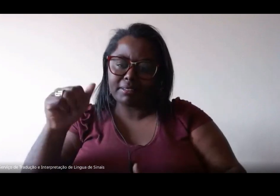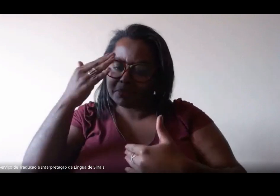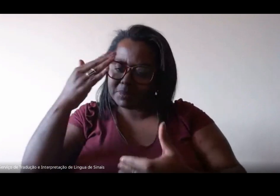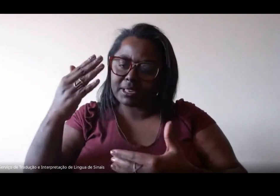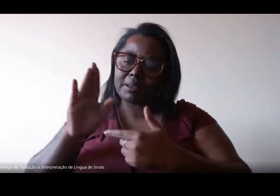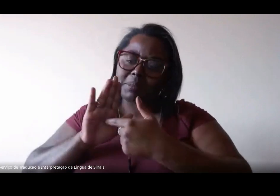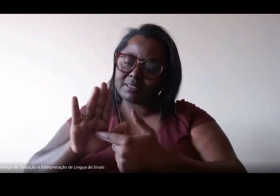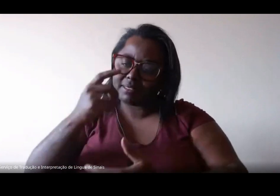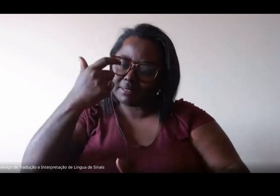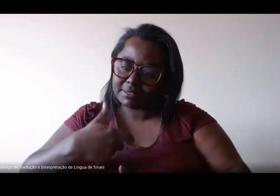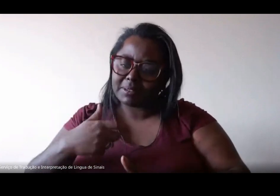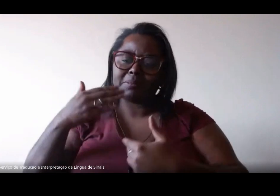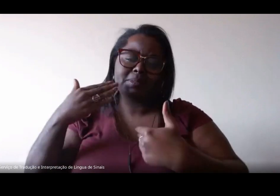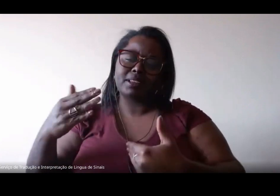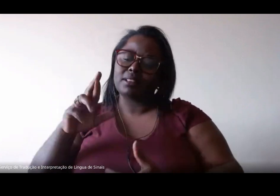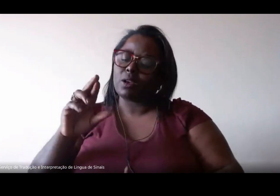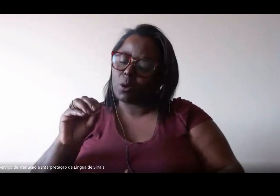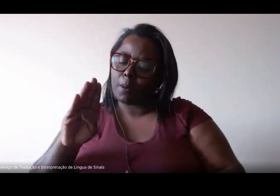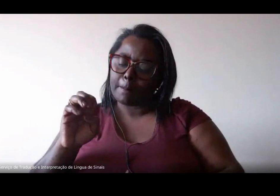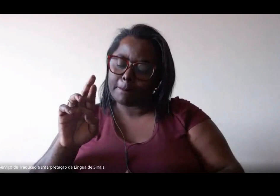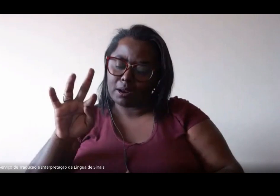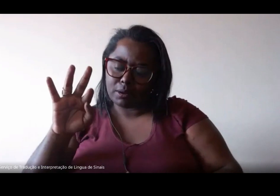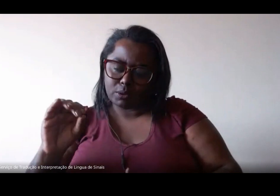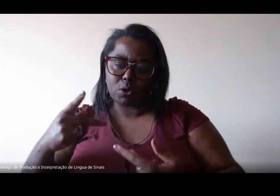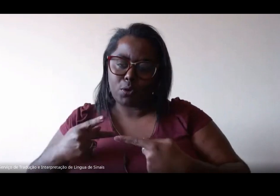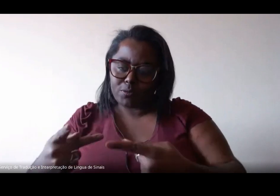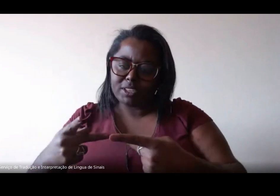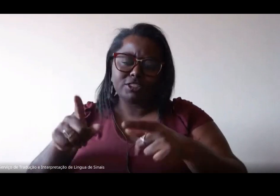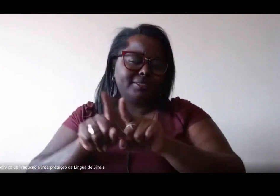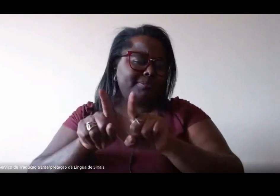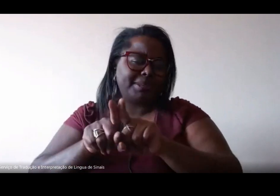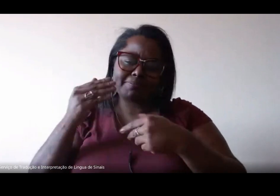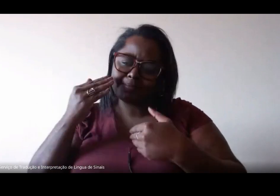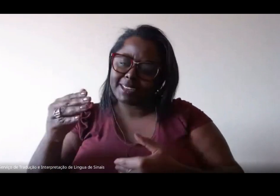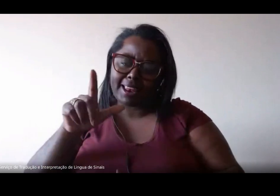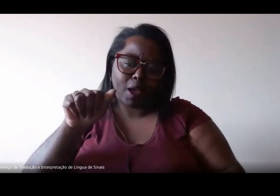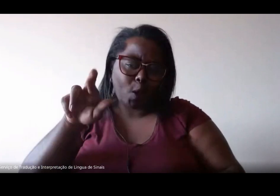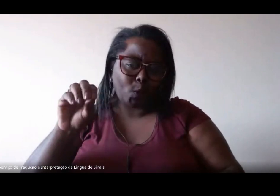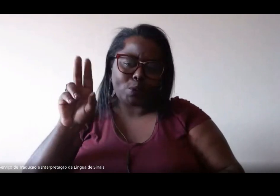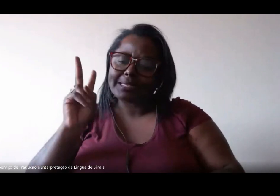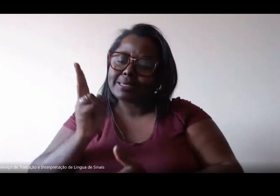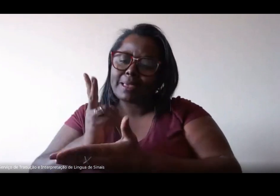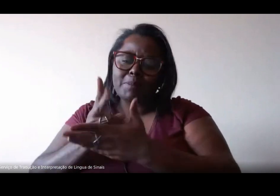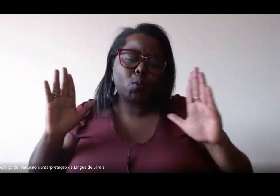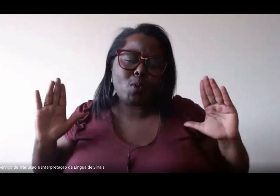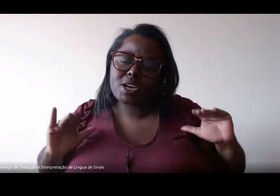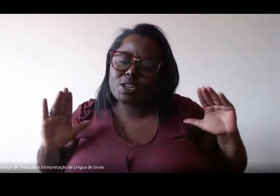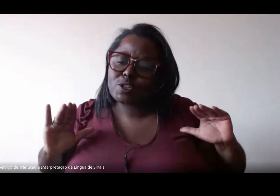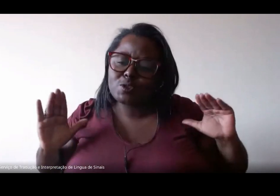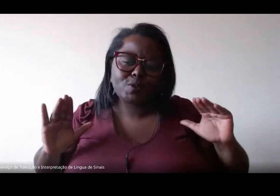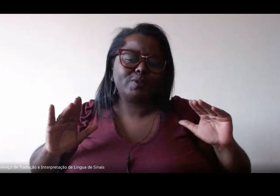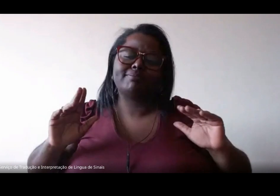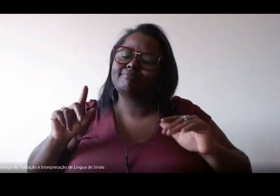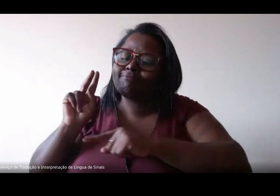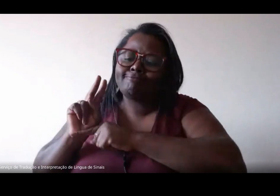pela apresentação. Obrigada, Roberto, de novo, pelo convite. Obrigada, Lauro, por ser sempre o anjo da guarda